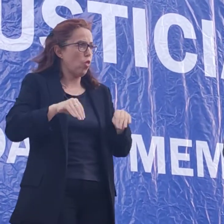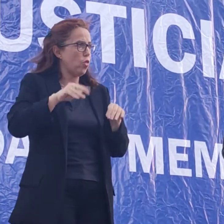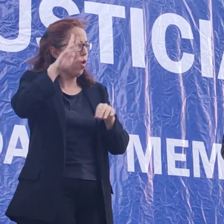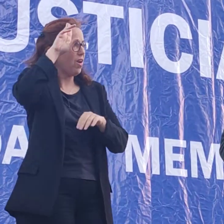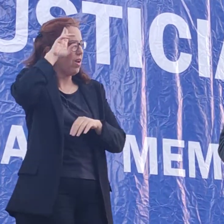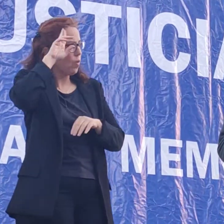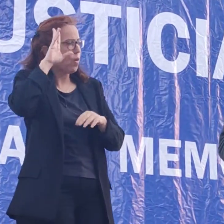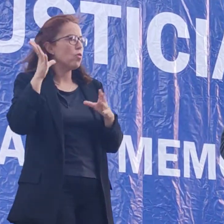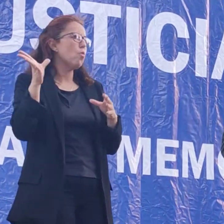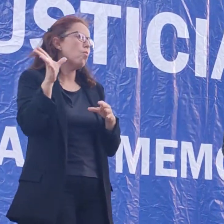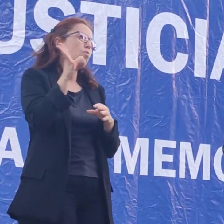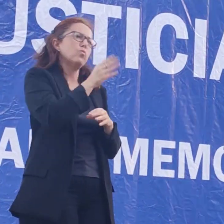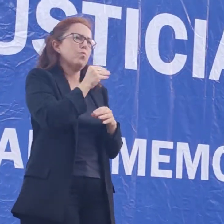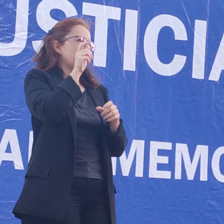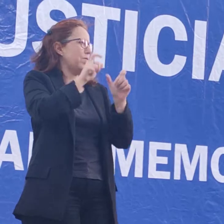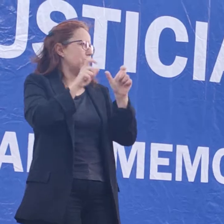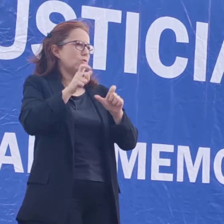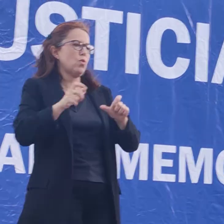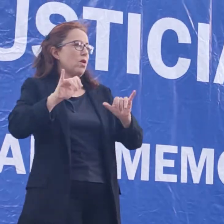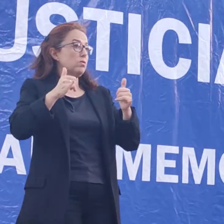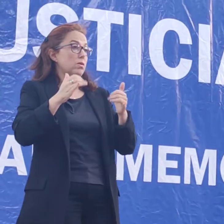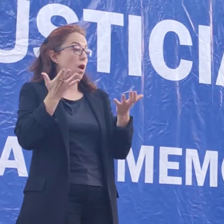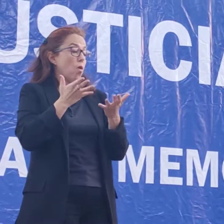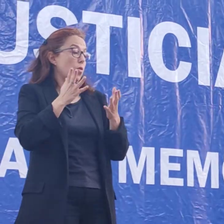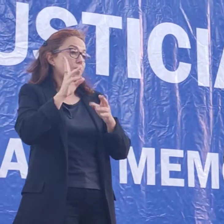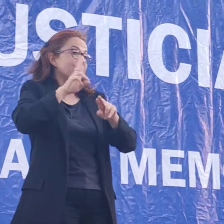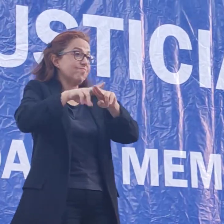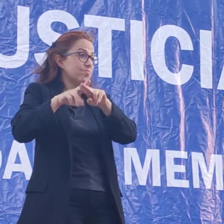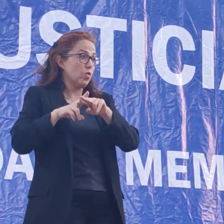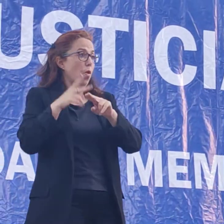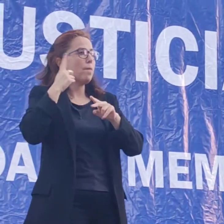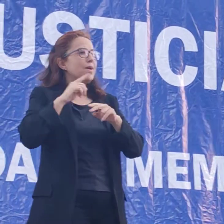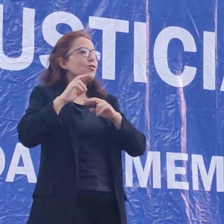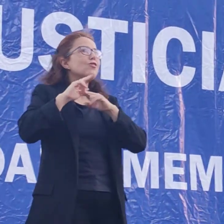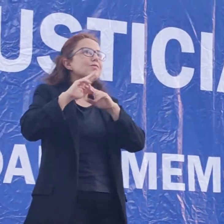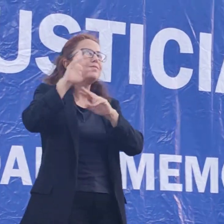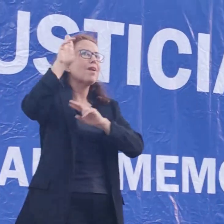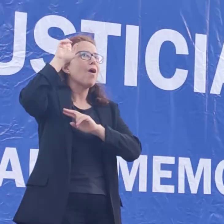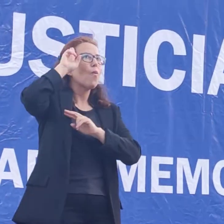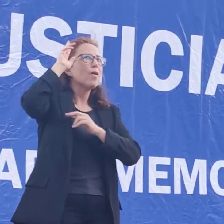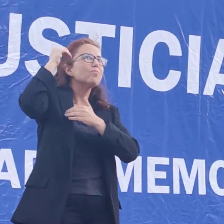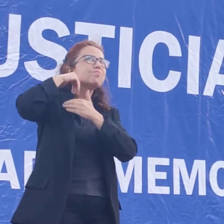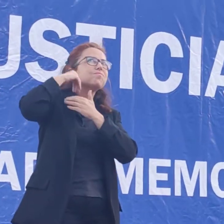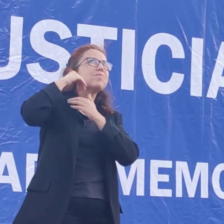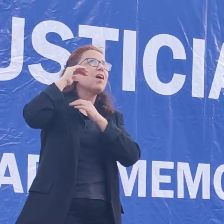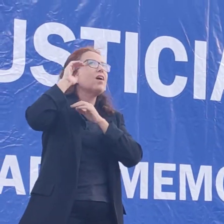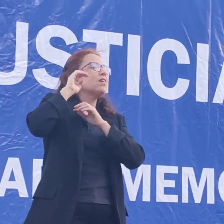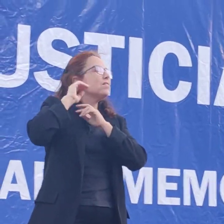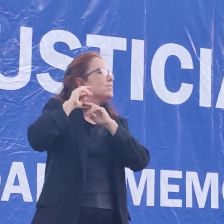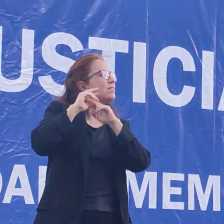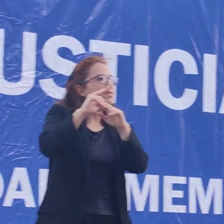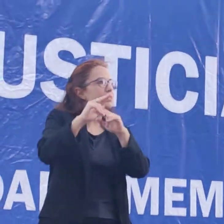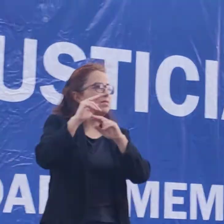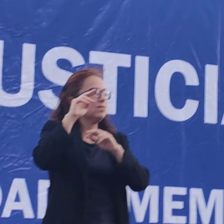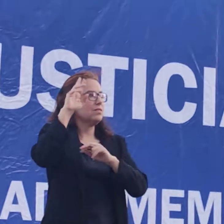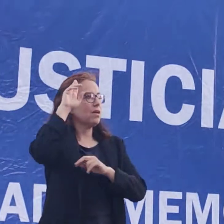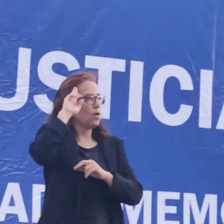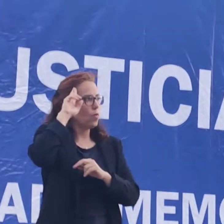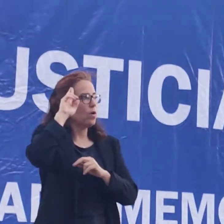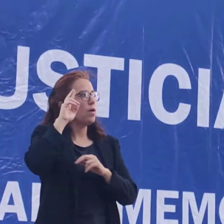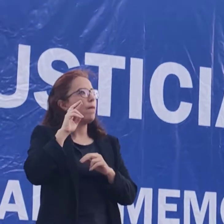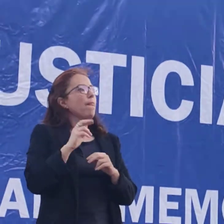tantos y tantos compañeros que ya no están, pero que permanecen con nosotros, por los compañeros detenidos o desaparecidos, por